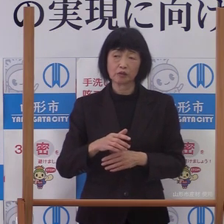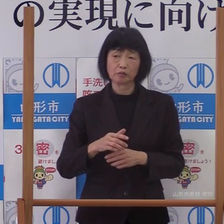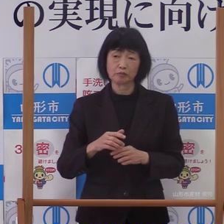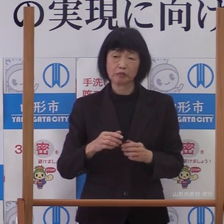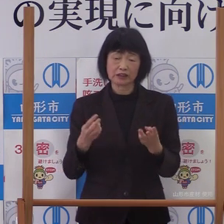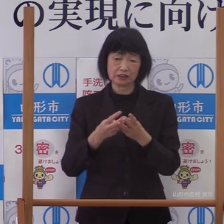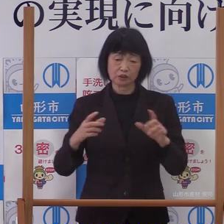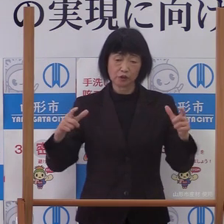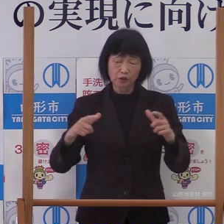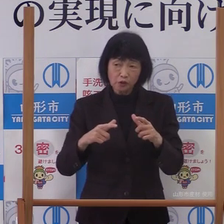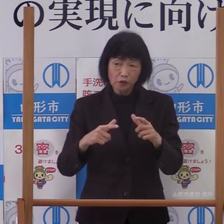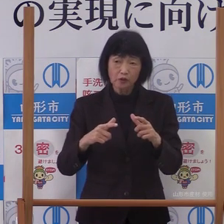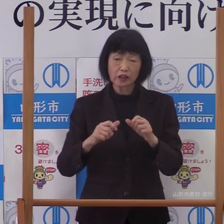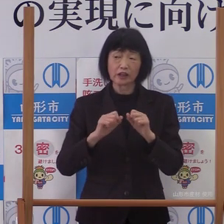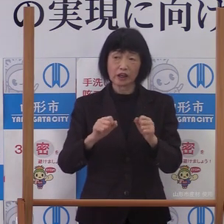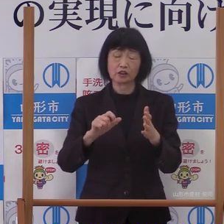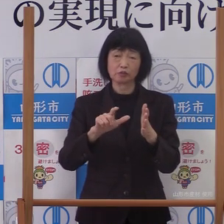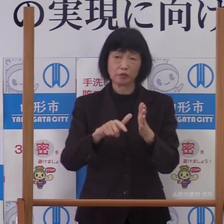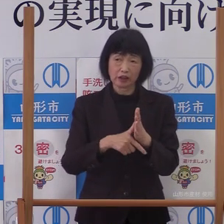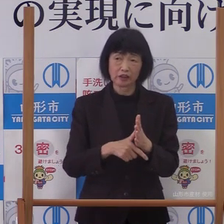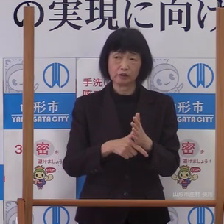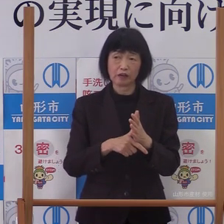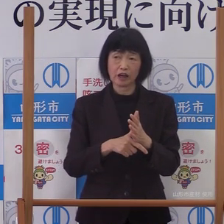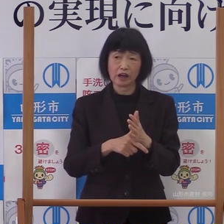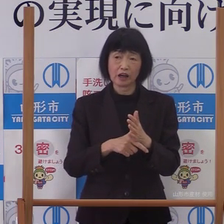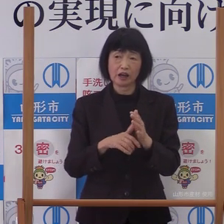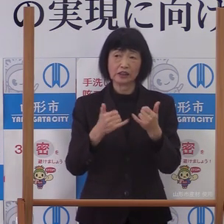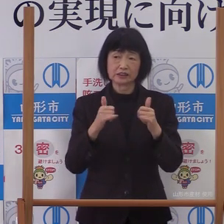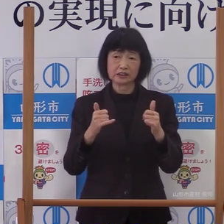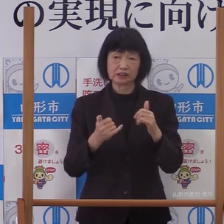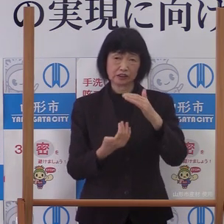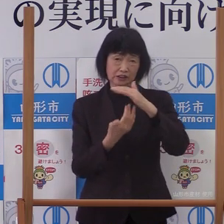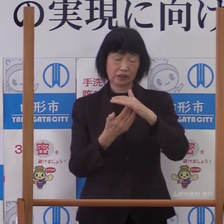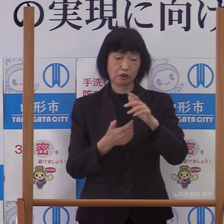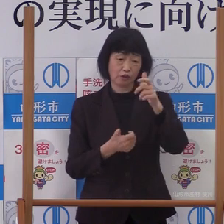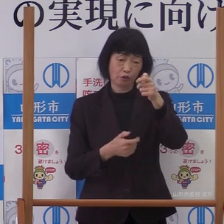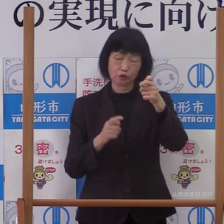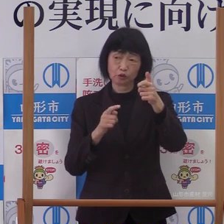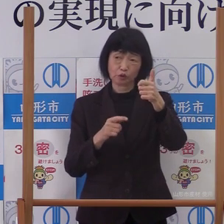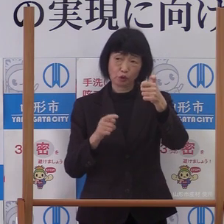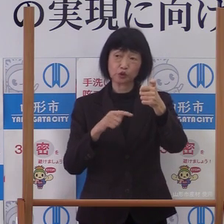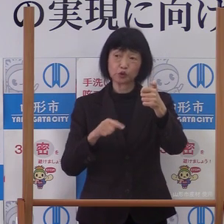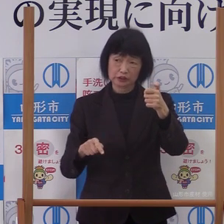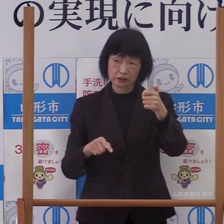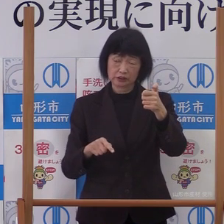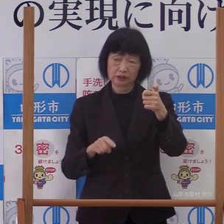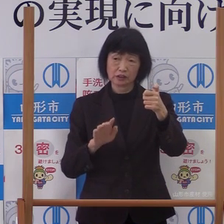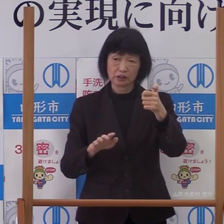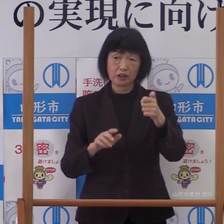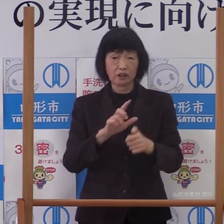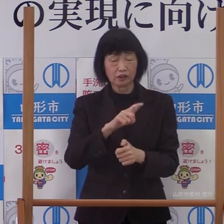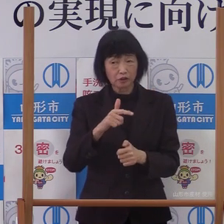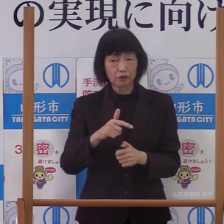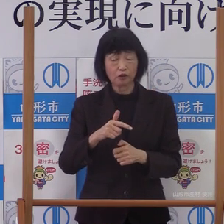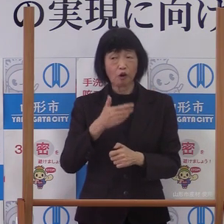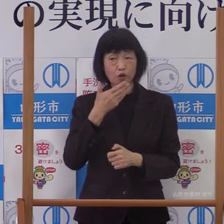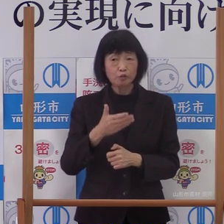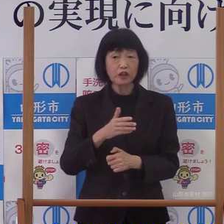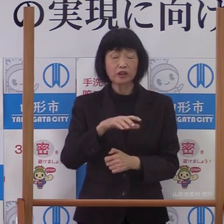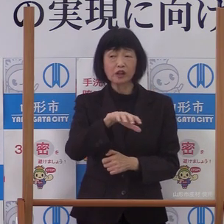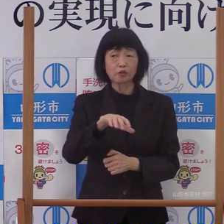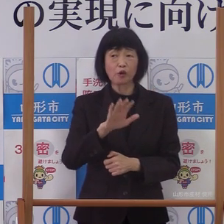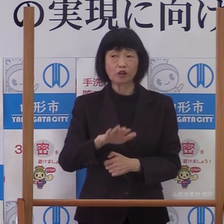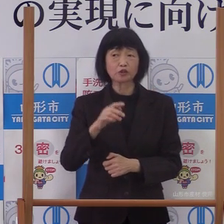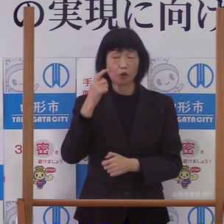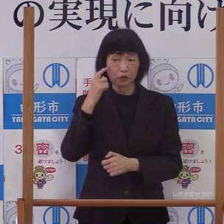ね、やるとどうしても50人に抑えるといってもそれなりに人が来たりですね、いろんなリスクもある面もあるかと思うんですが、市